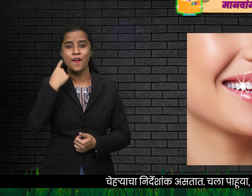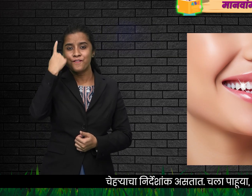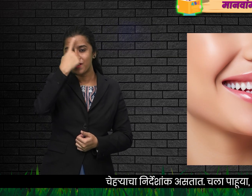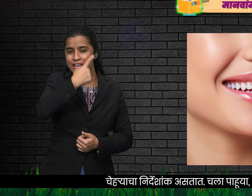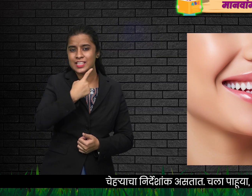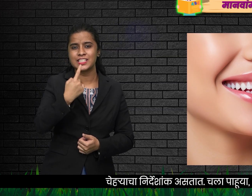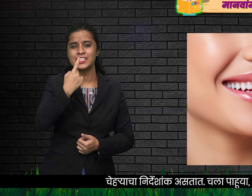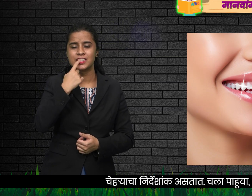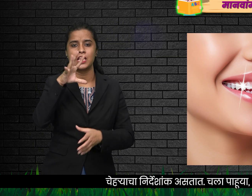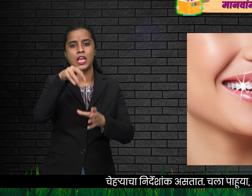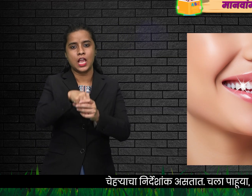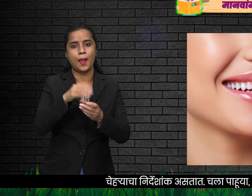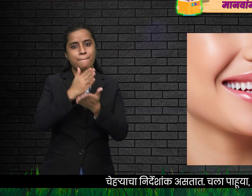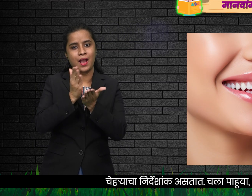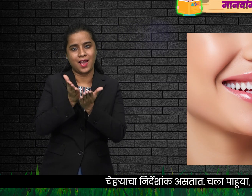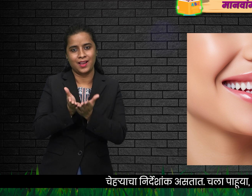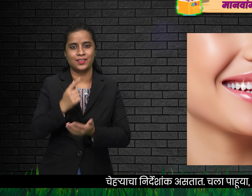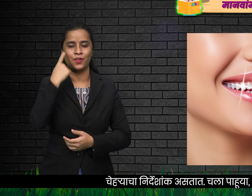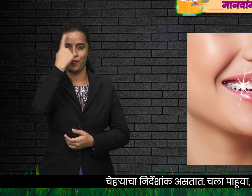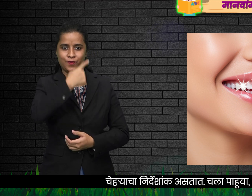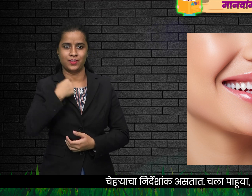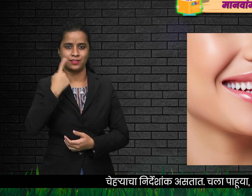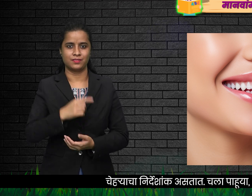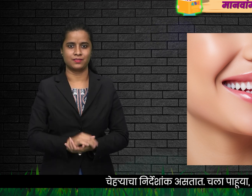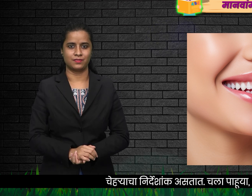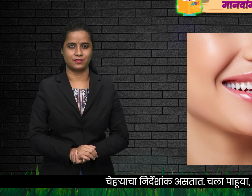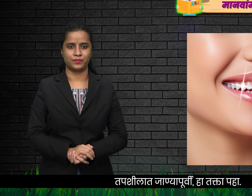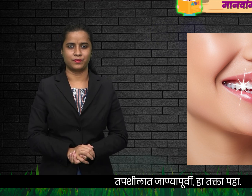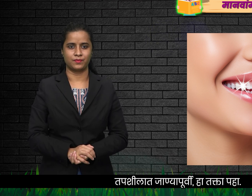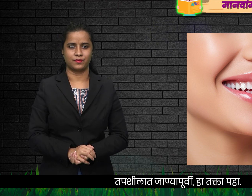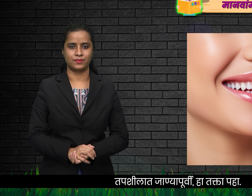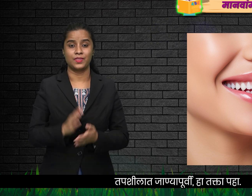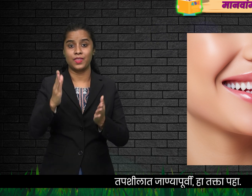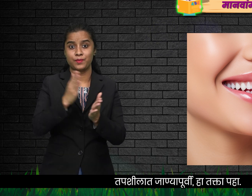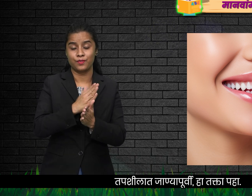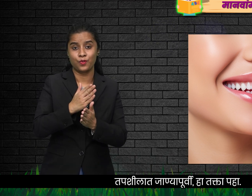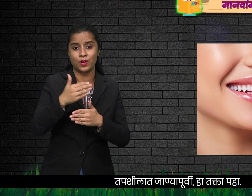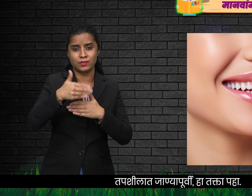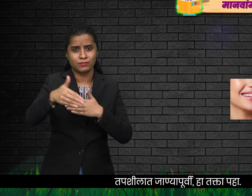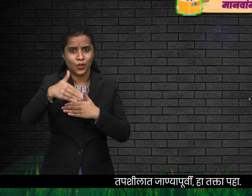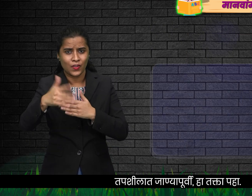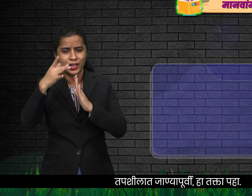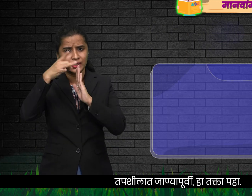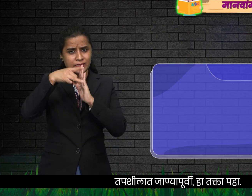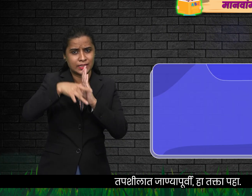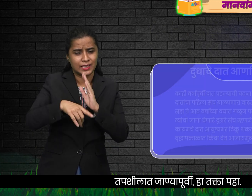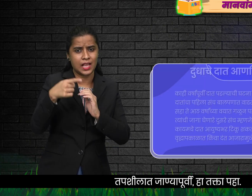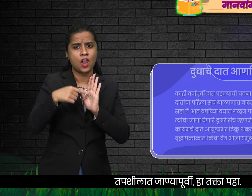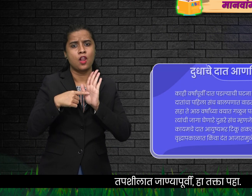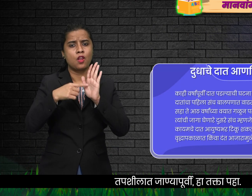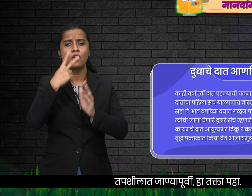चेहऱ्याच्या निर्देशांक असतात. चला पाहूया. तपशिलात जाण्यापूर्वी हा तक्ता